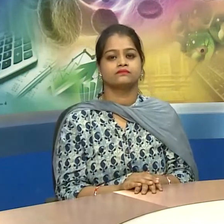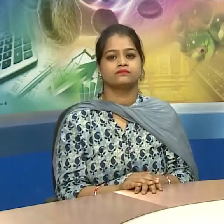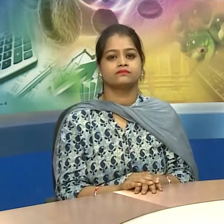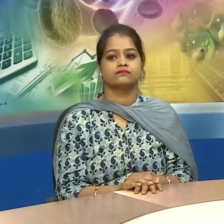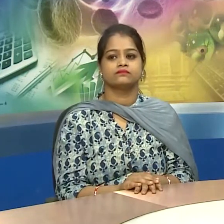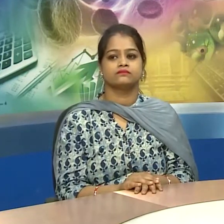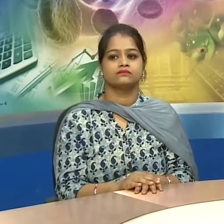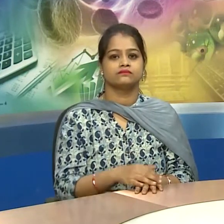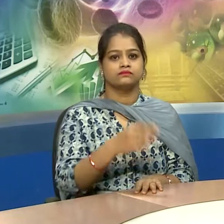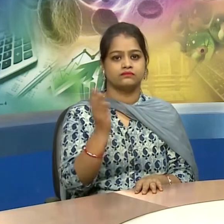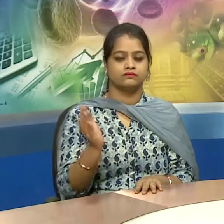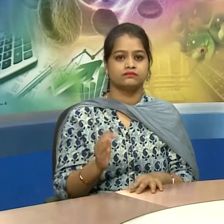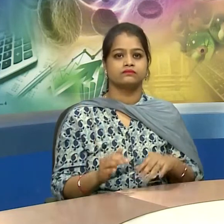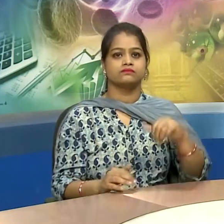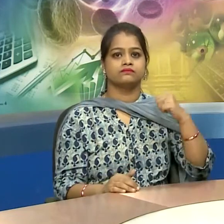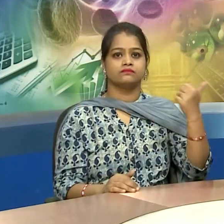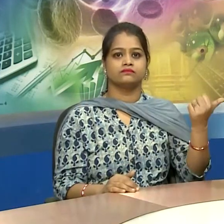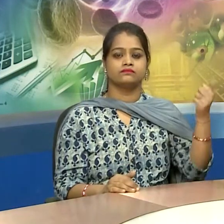अब आप कुछ और प्रश्न देख रहे हैं।